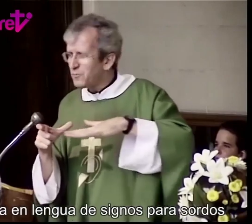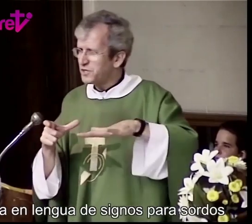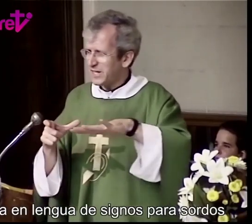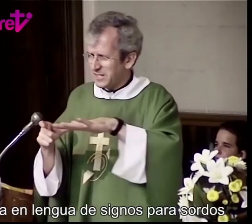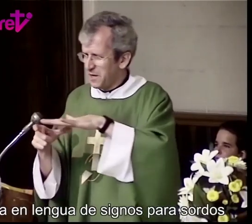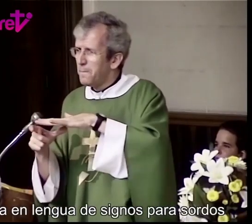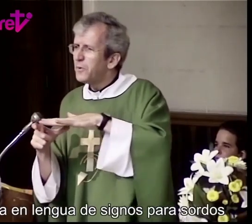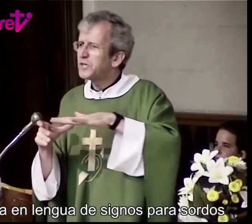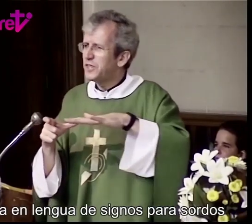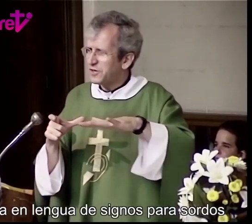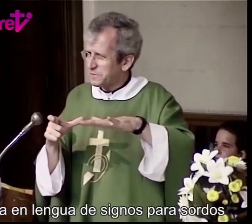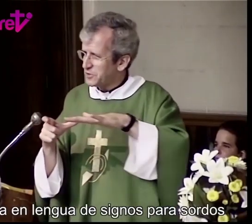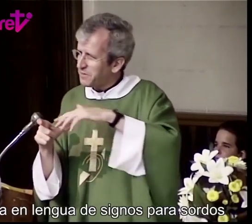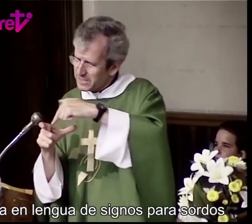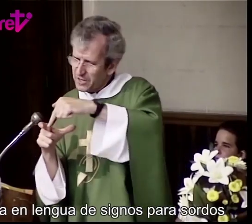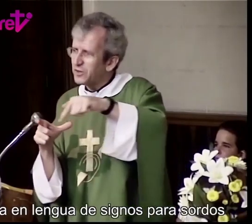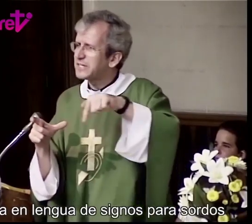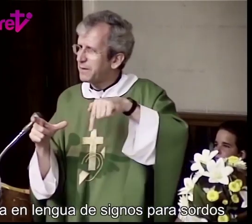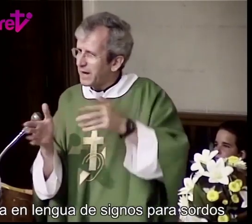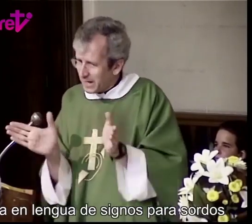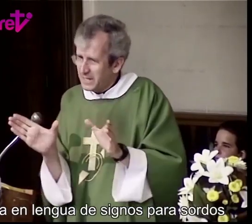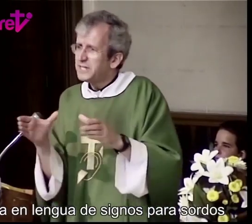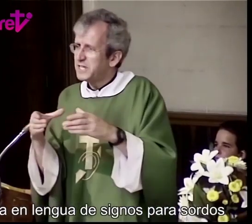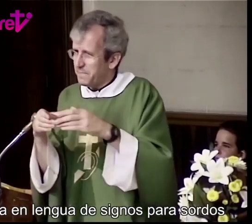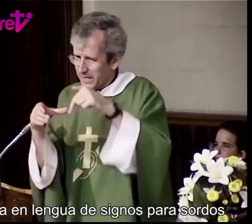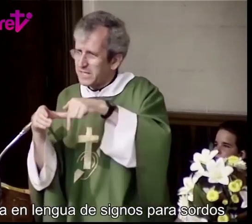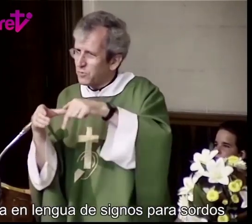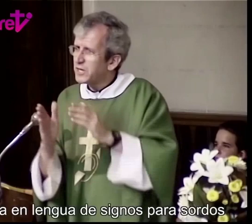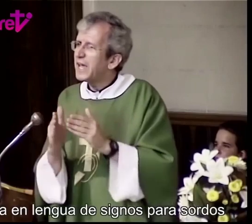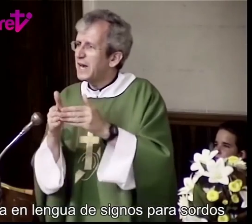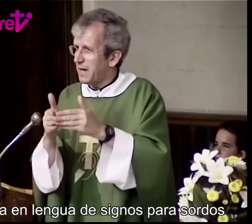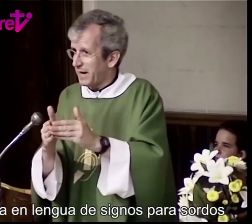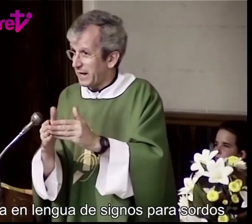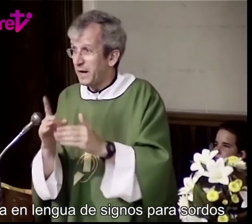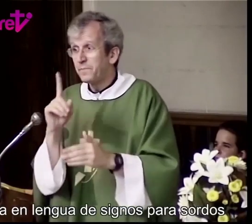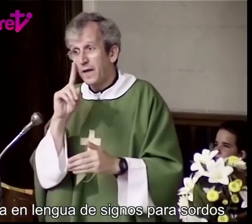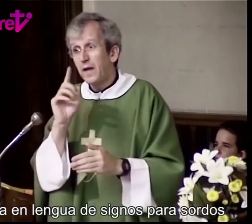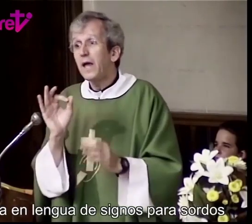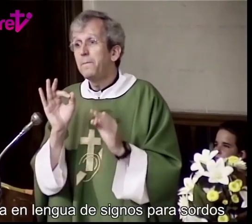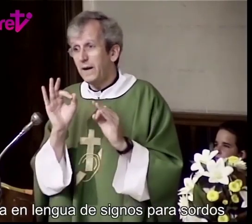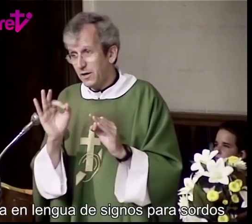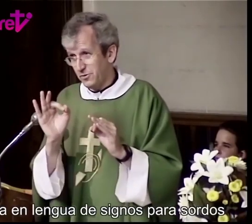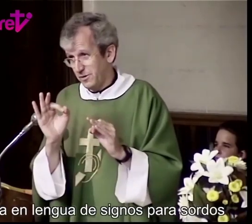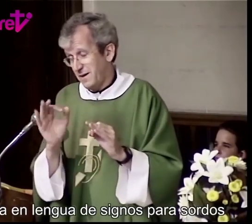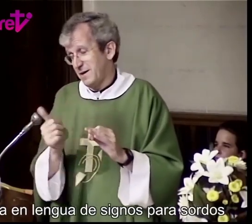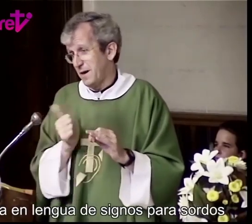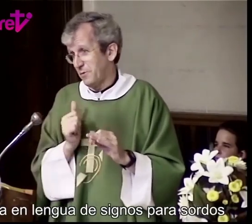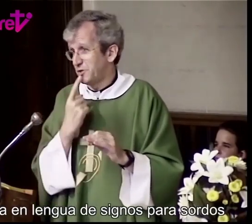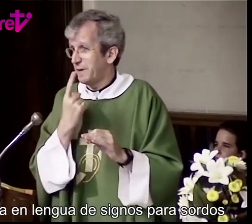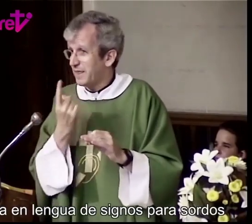muchas posiciones posibles dentro de esta barca siempre que estemos en la barca. El peligro, y aprovecho para decirlo,